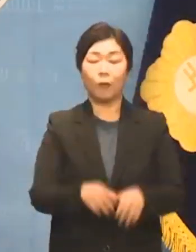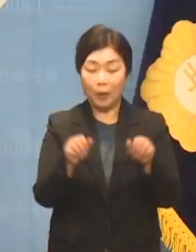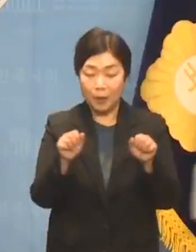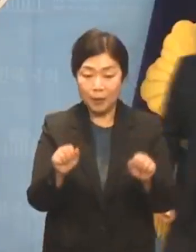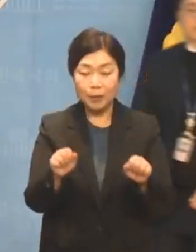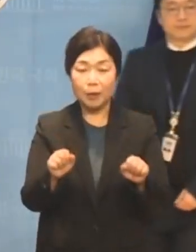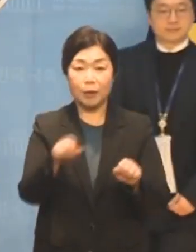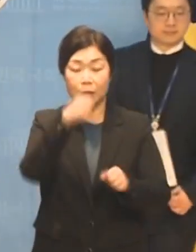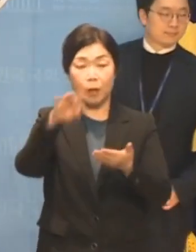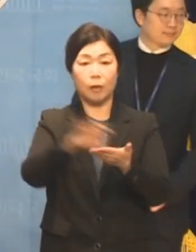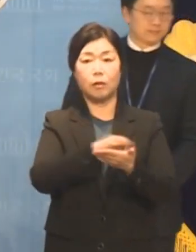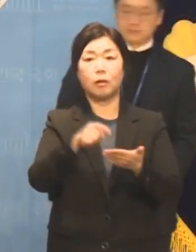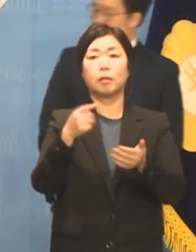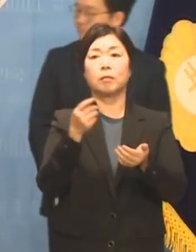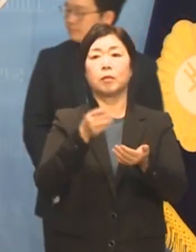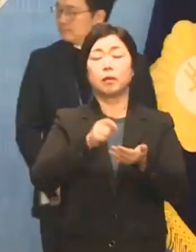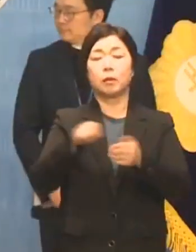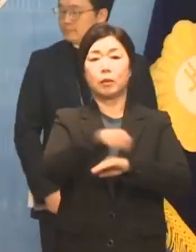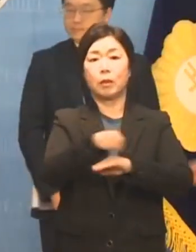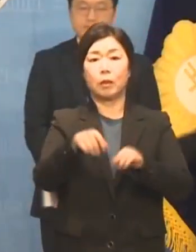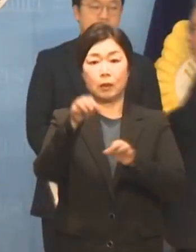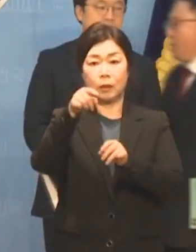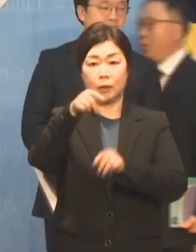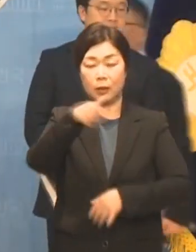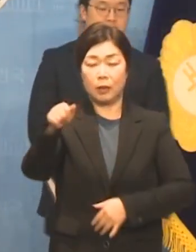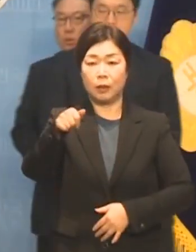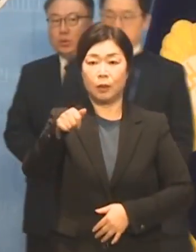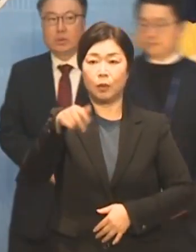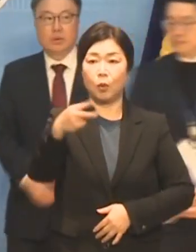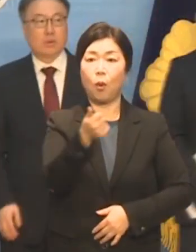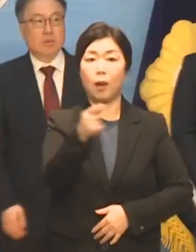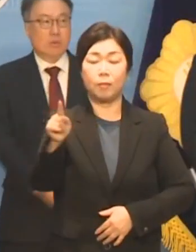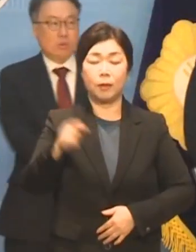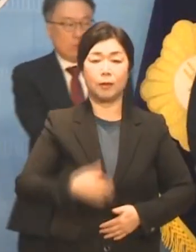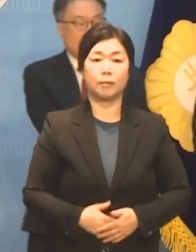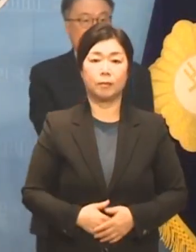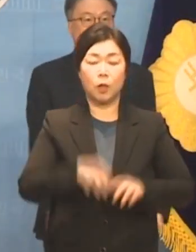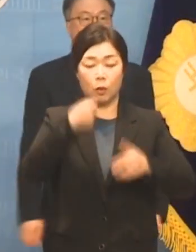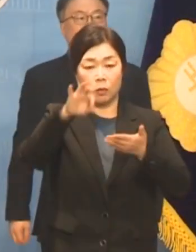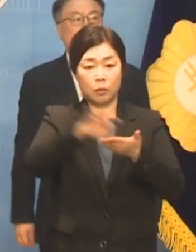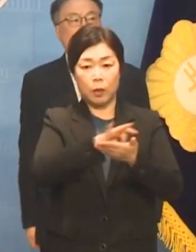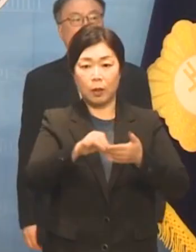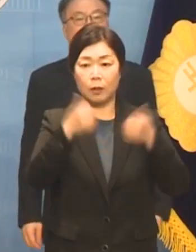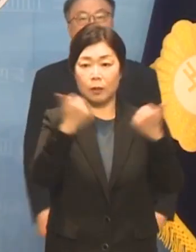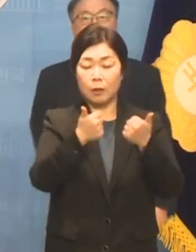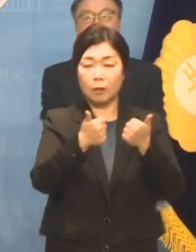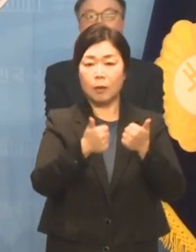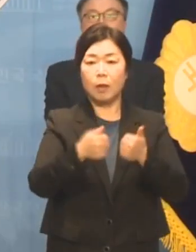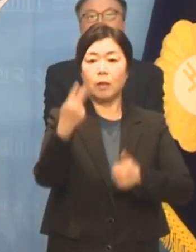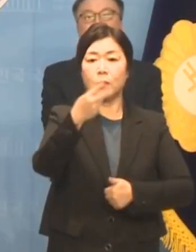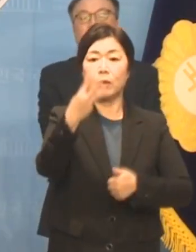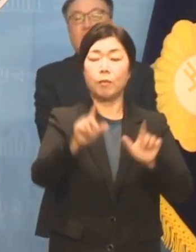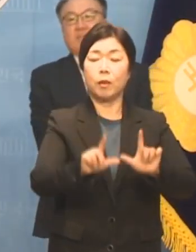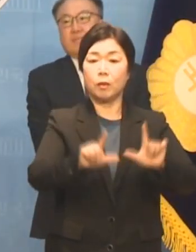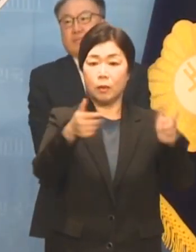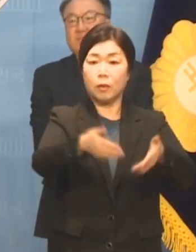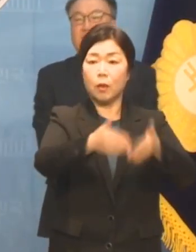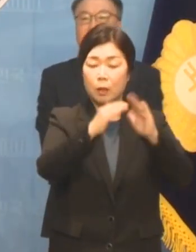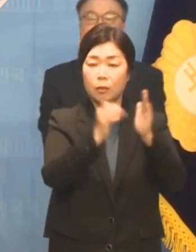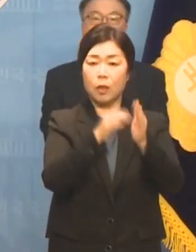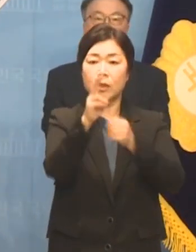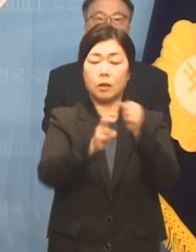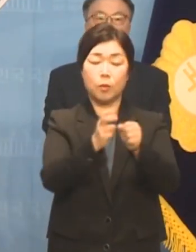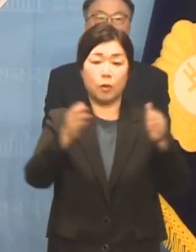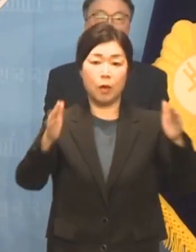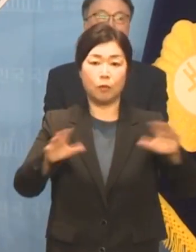안녕하세요. 예산정책처장 지동아입니다. 국회 예산정책처는 2003년 설립 이래 지난